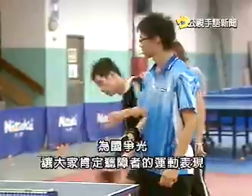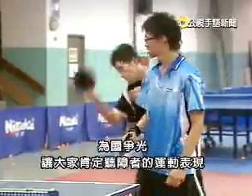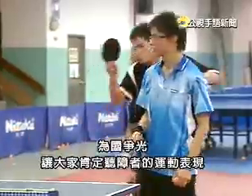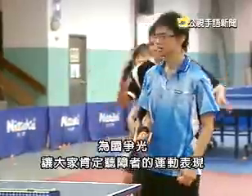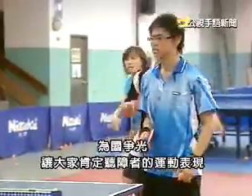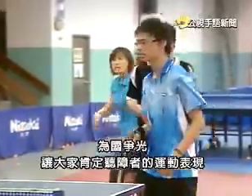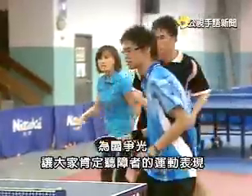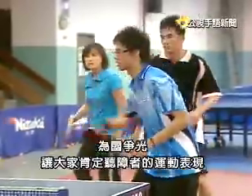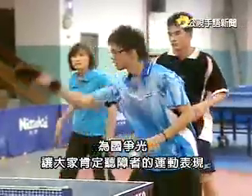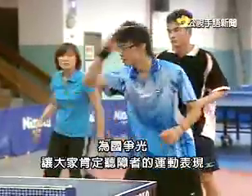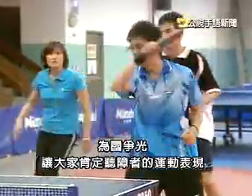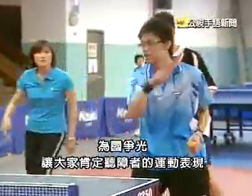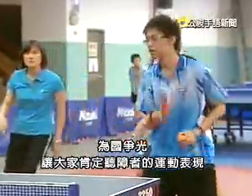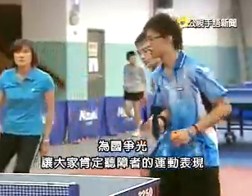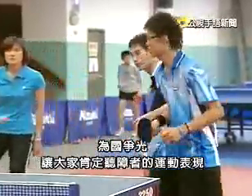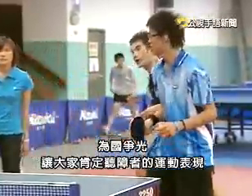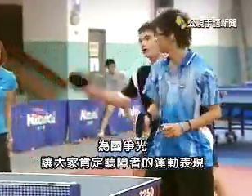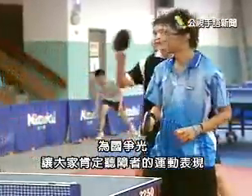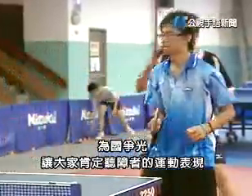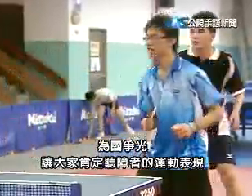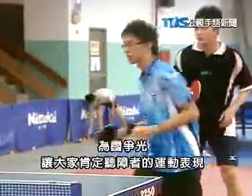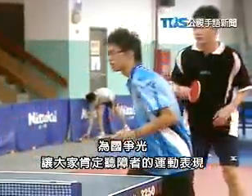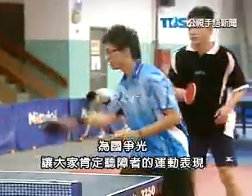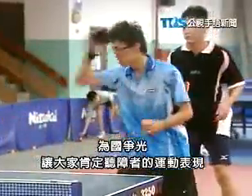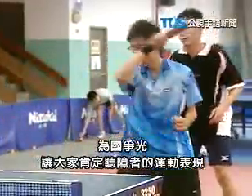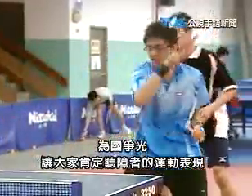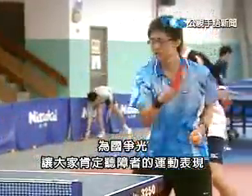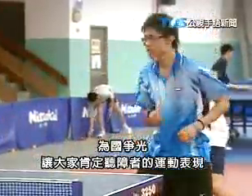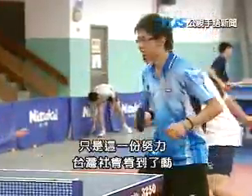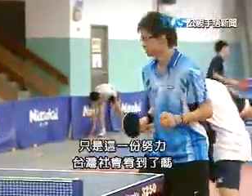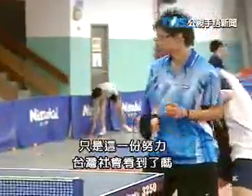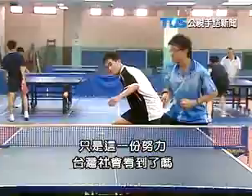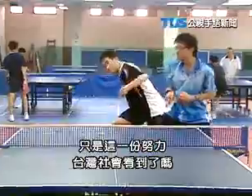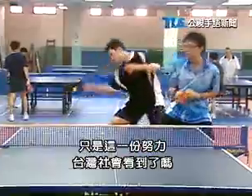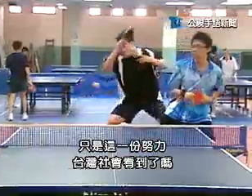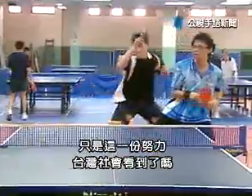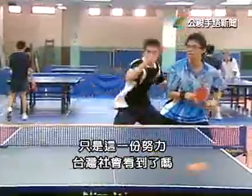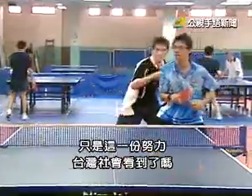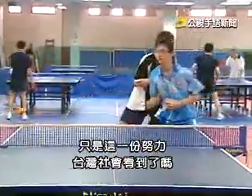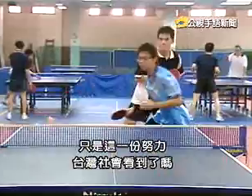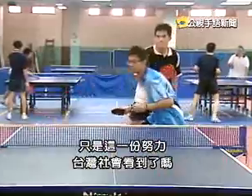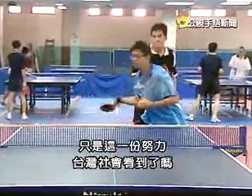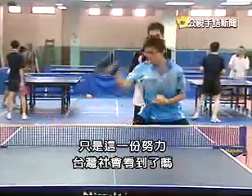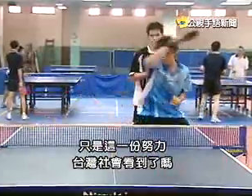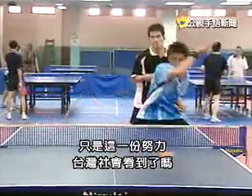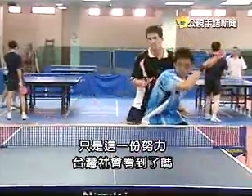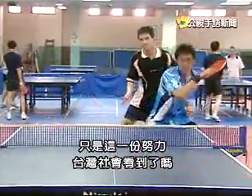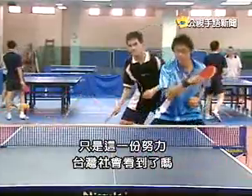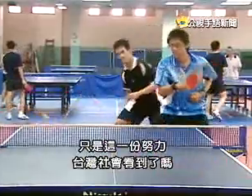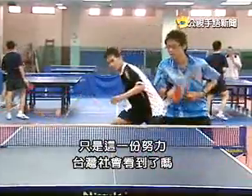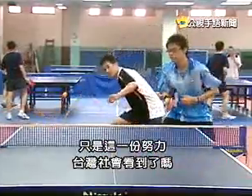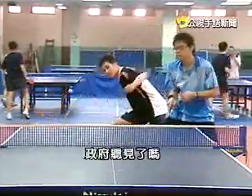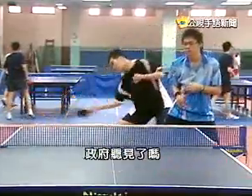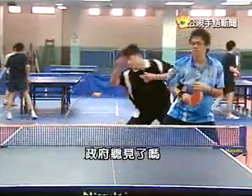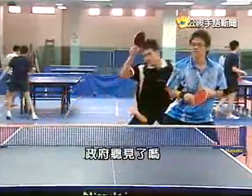争光，让大家肯定听障者的运动表现。只是这一份努力，台湾社会看到了吗？政府听见